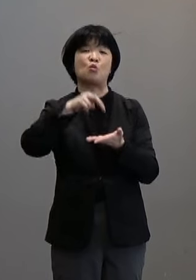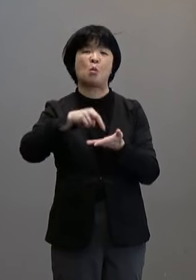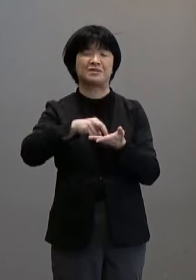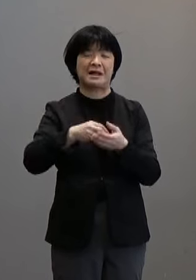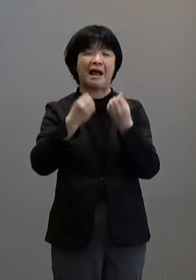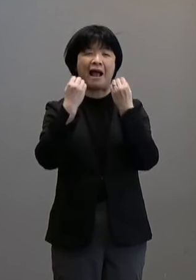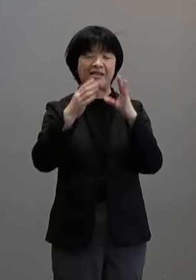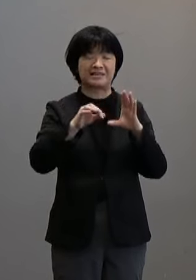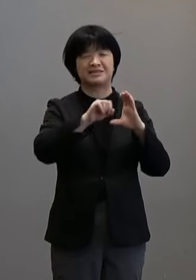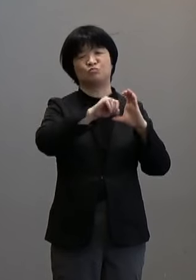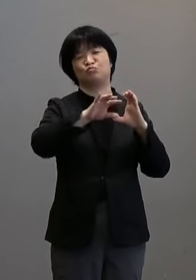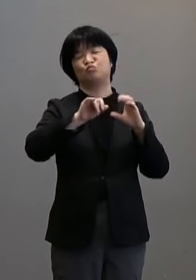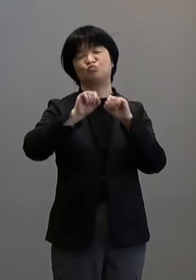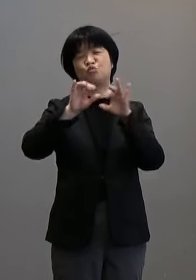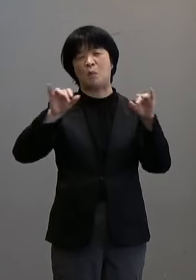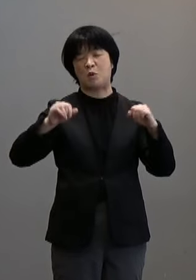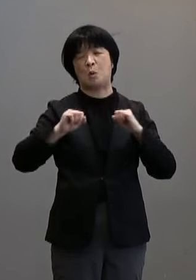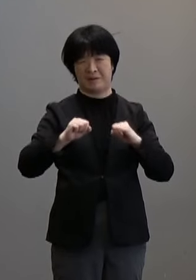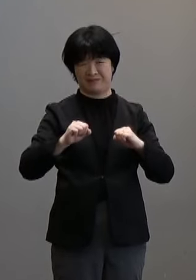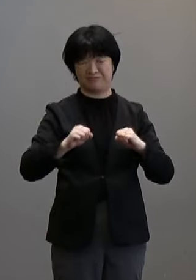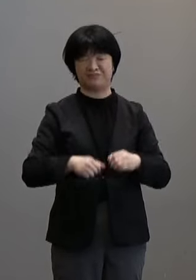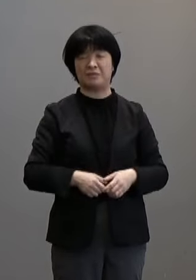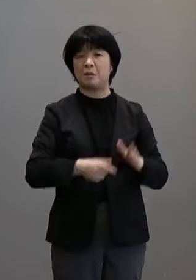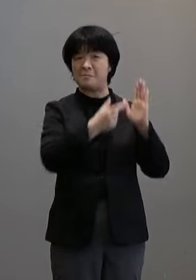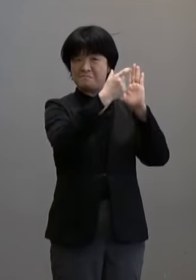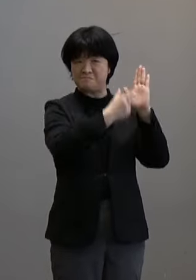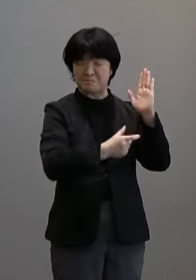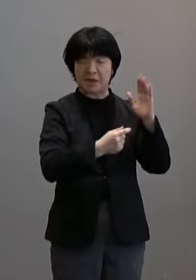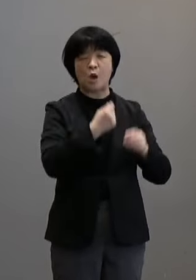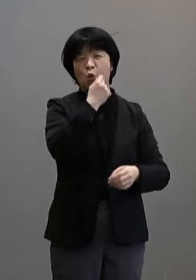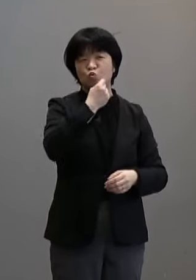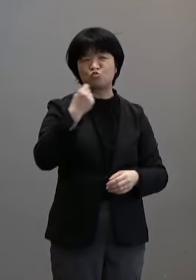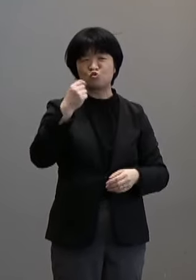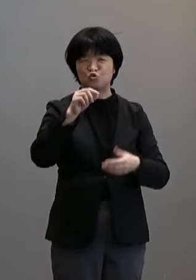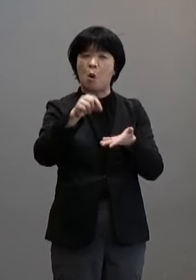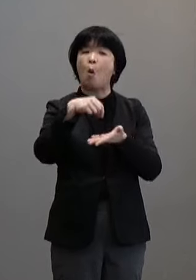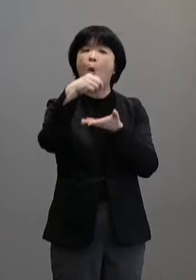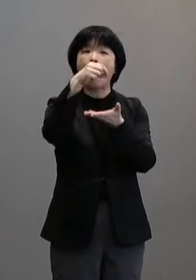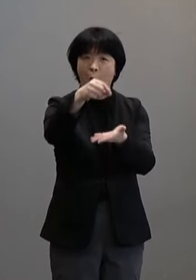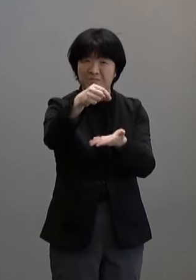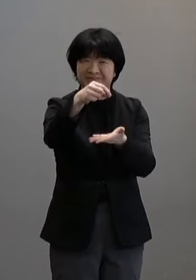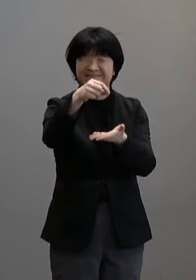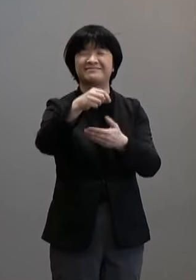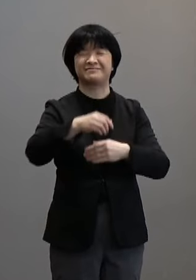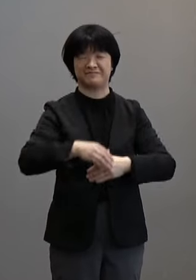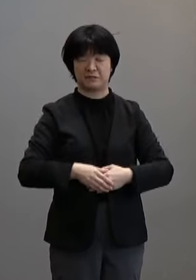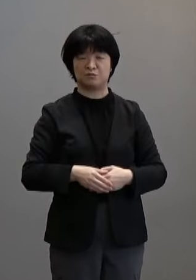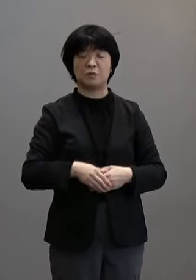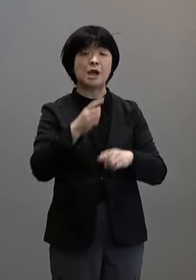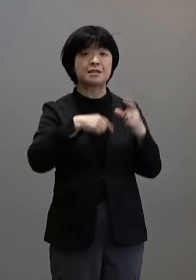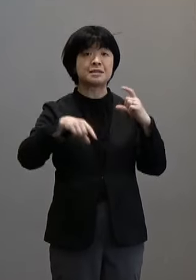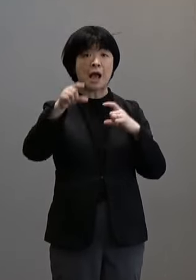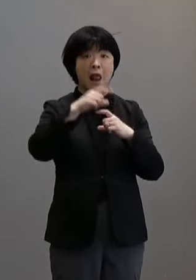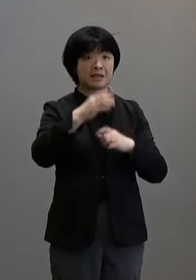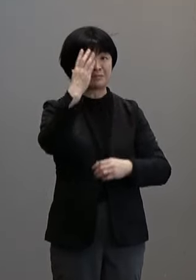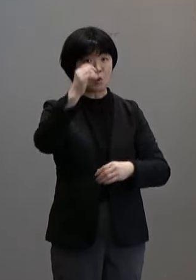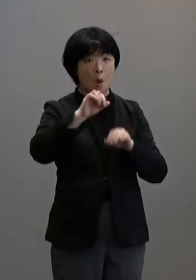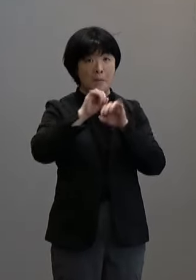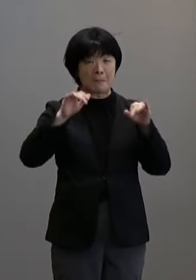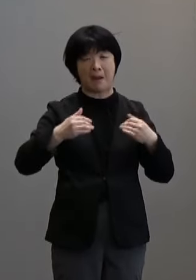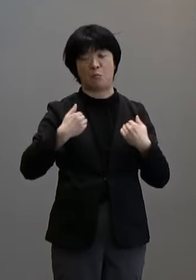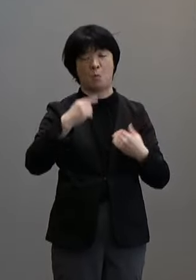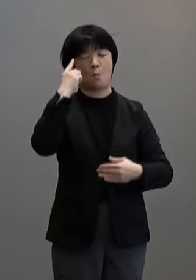ました。キャッチコピーはルージュのご褒美であります。そしてよりさつまいもの魅力を伝えるため、千葉の